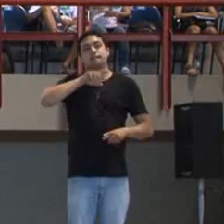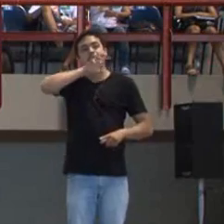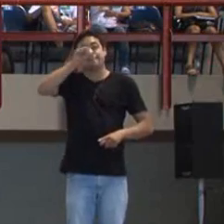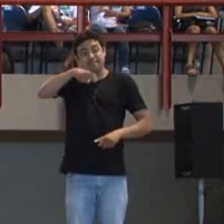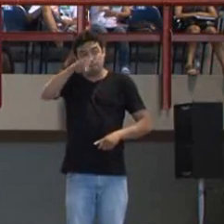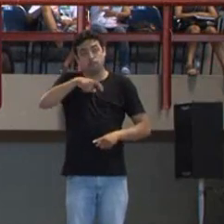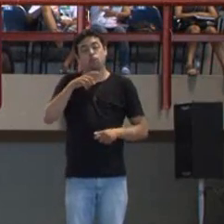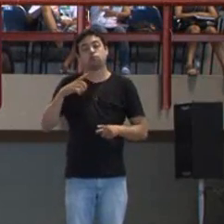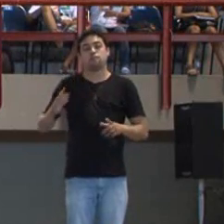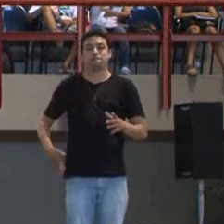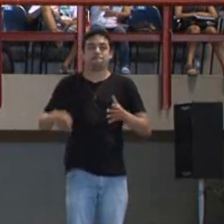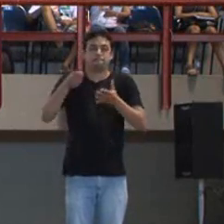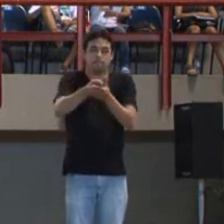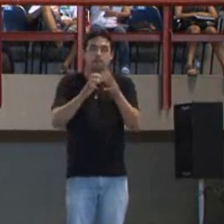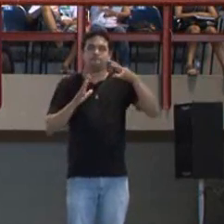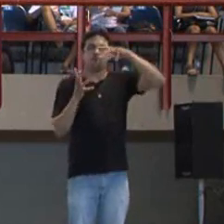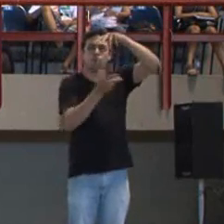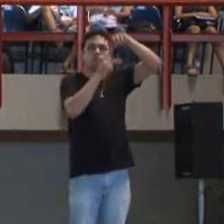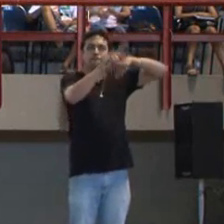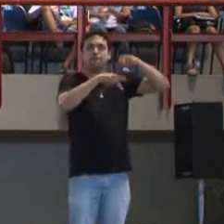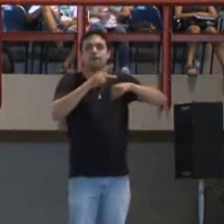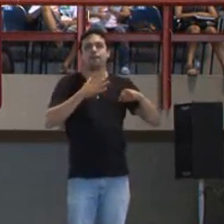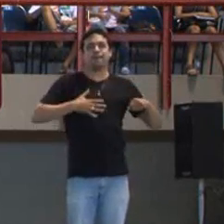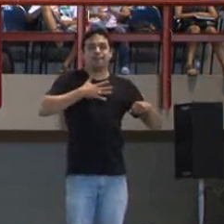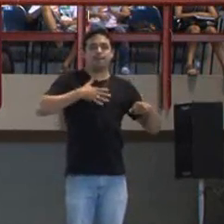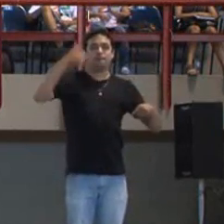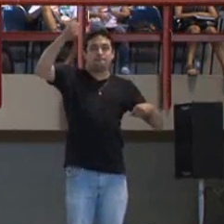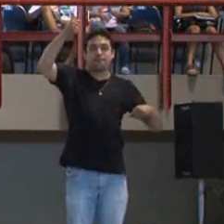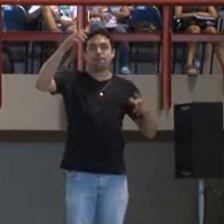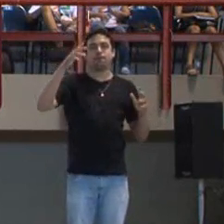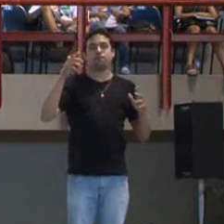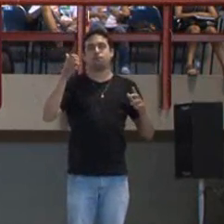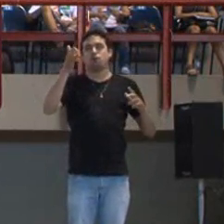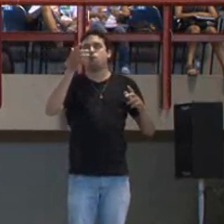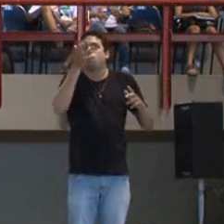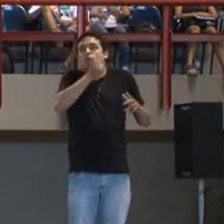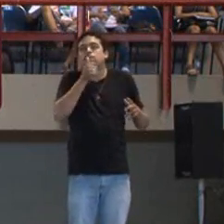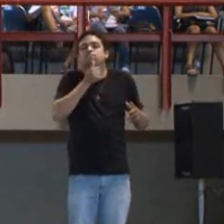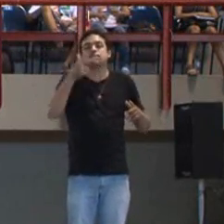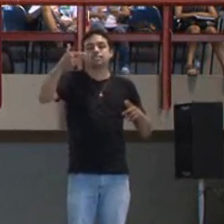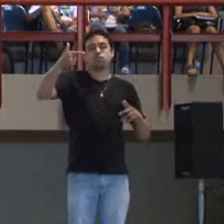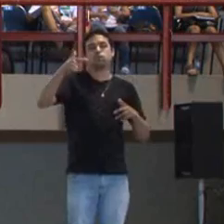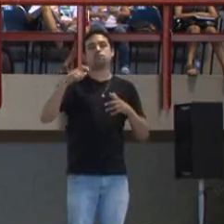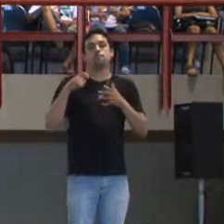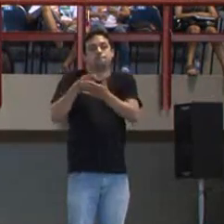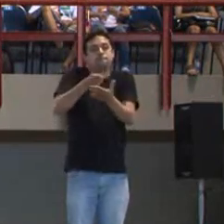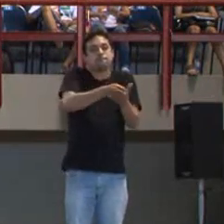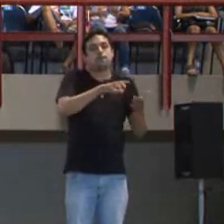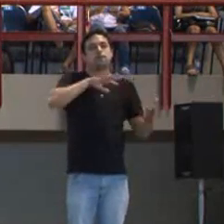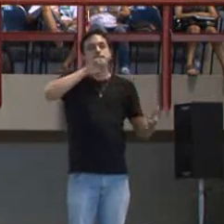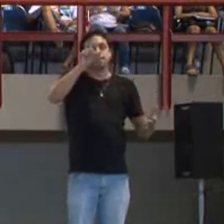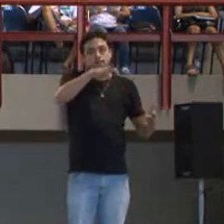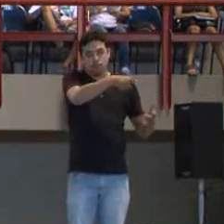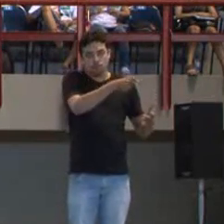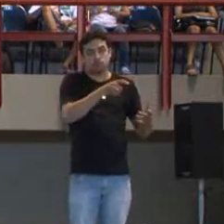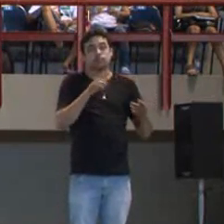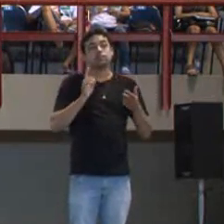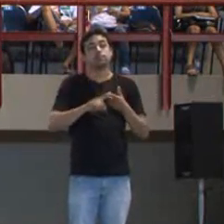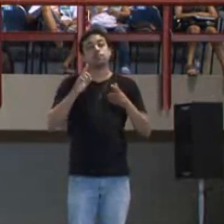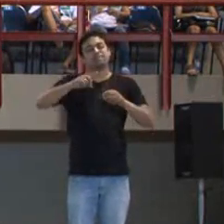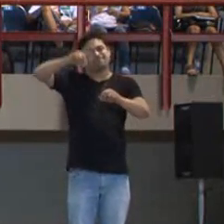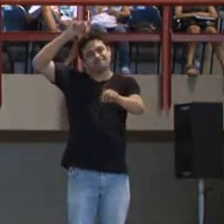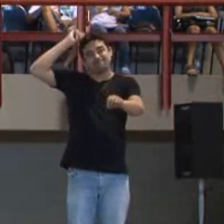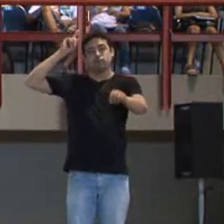impostos no mundo. Né? Olha que alegria, a gente é o primeiro quase. Não conseguimos, somos o segundo. Tá? Mas aí o que acontecia? Naquela época já era